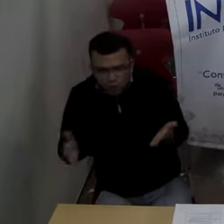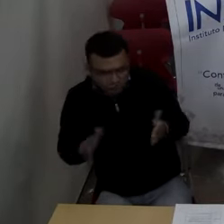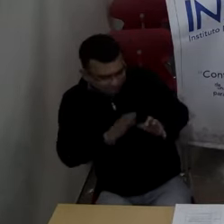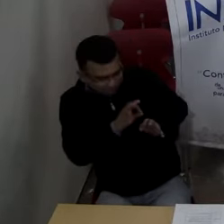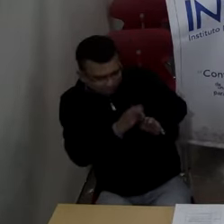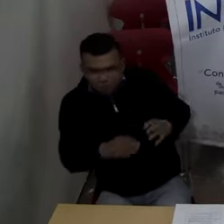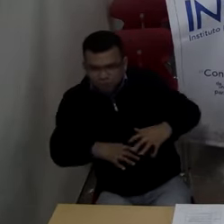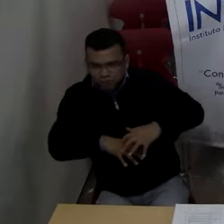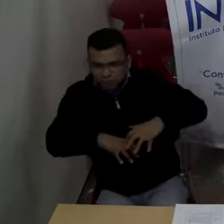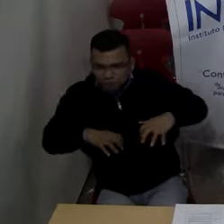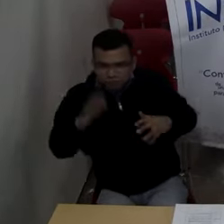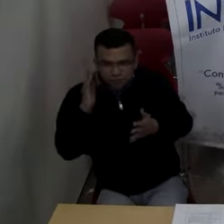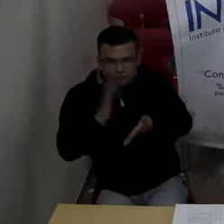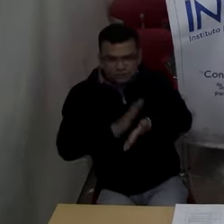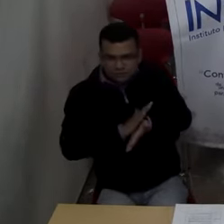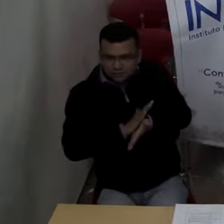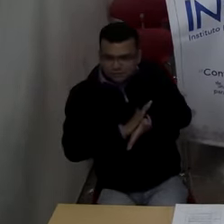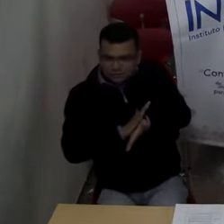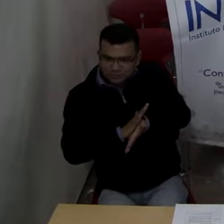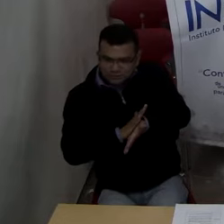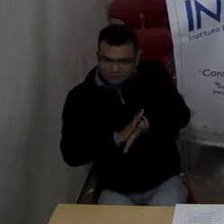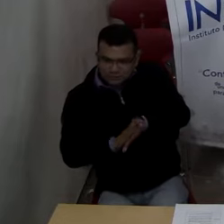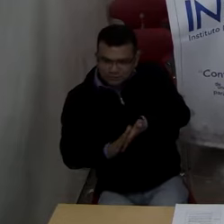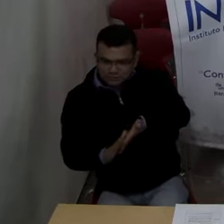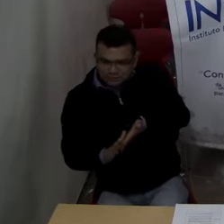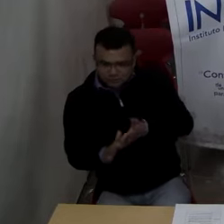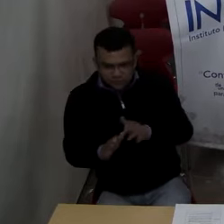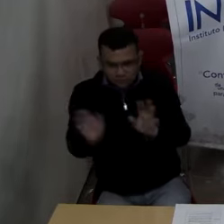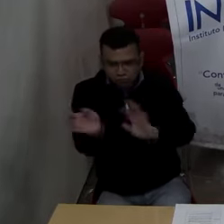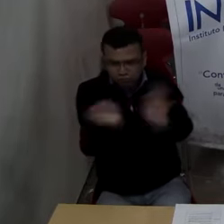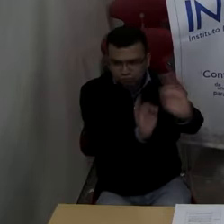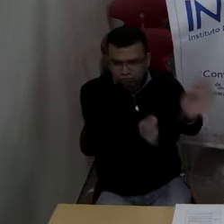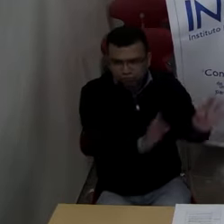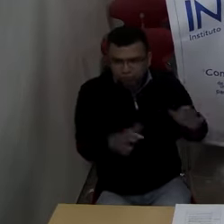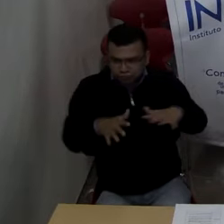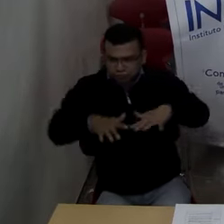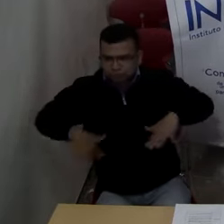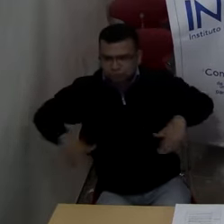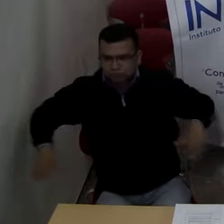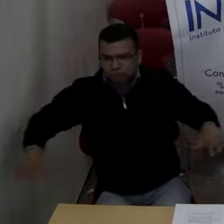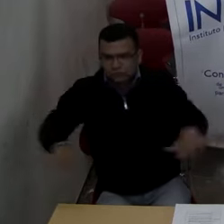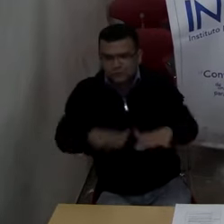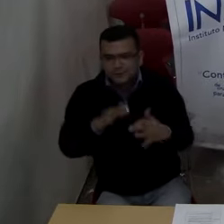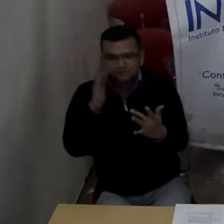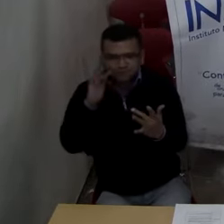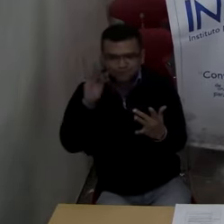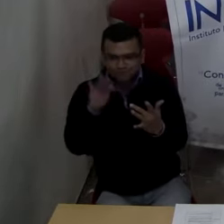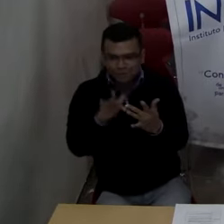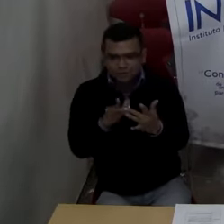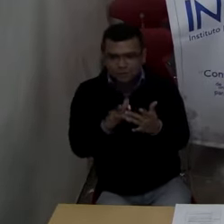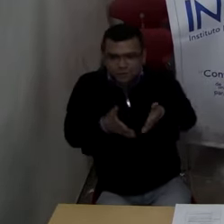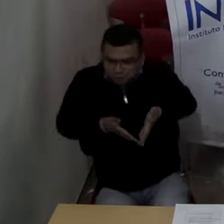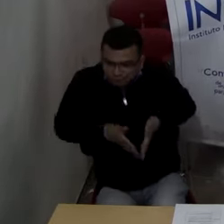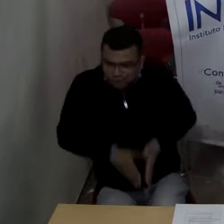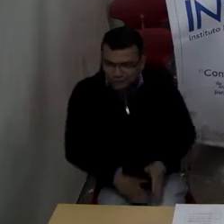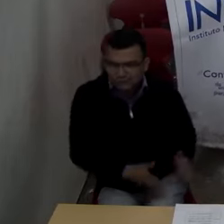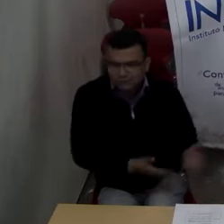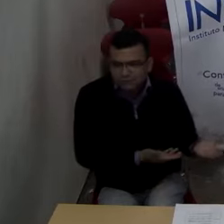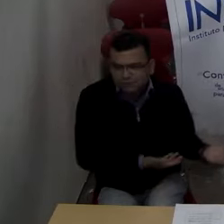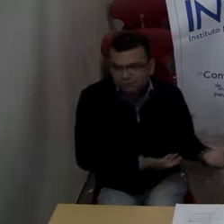todo organizado para poder recibir al bebé. Hay que cuidar esas condiciones de aseo, de